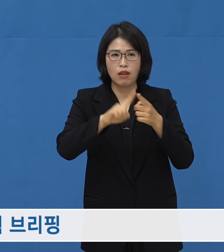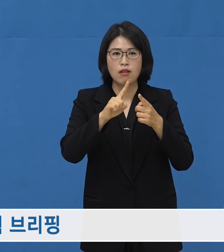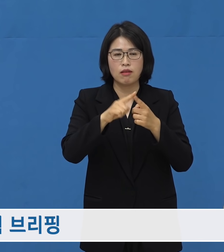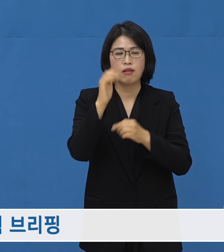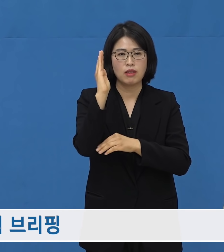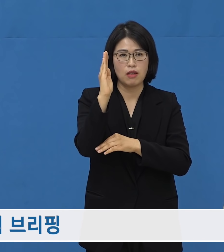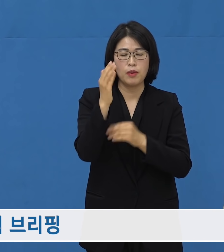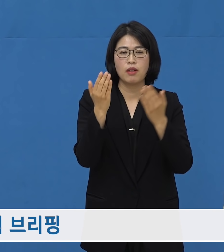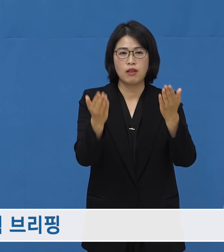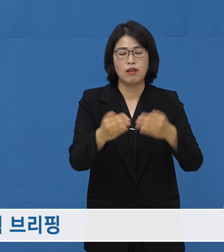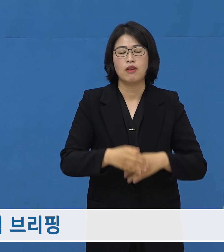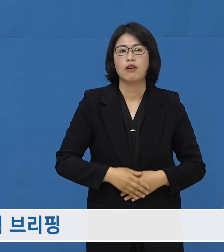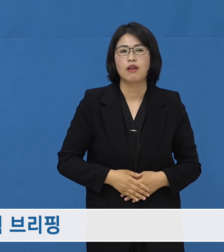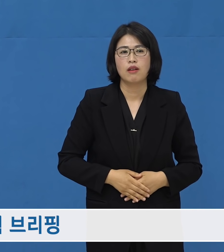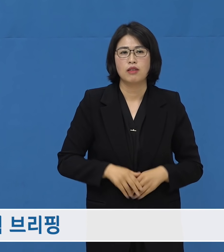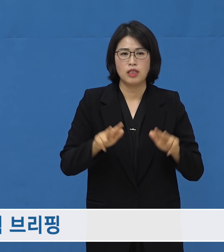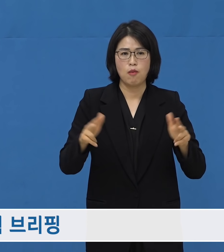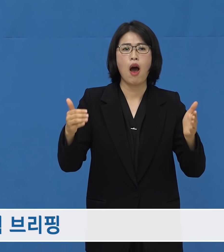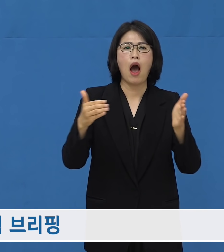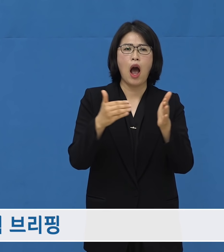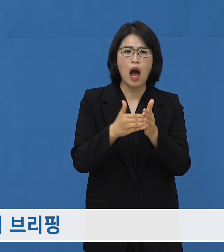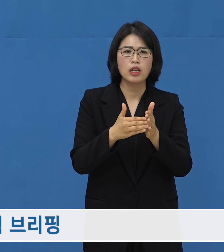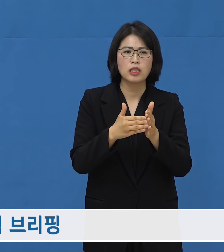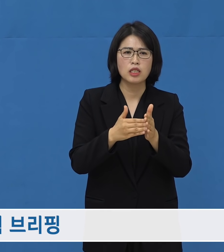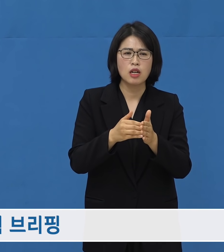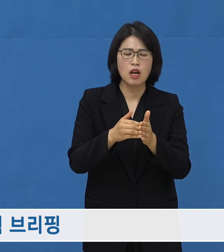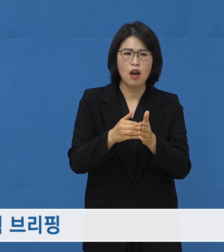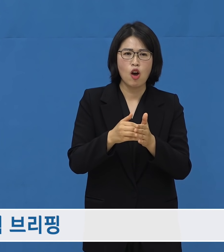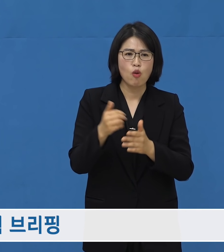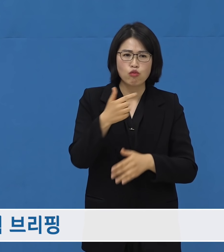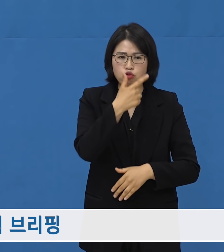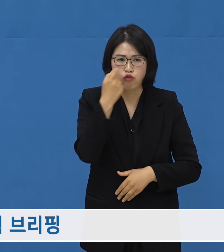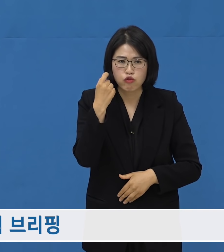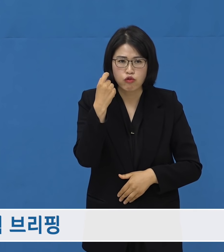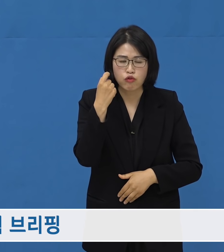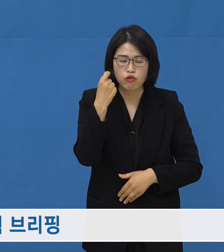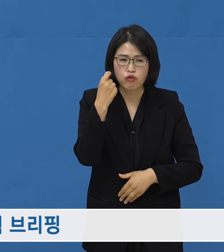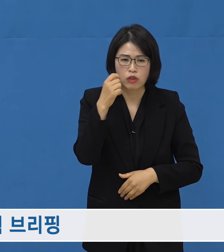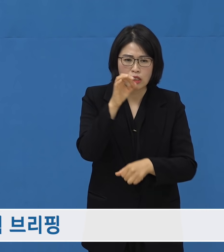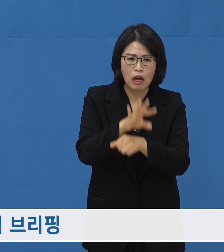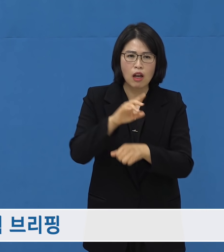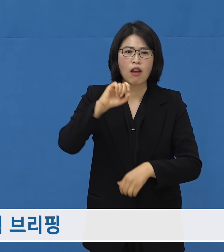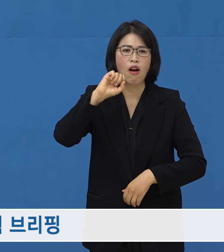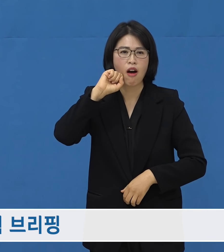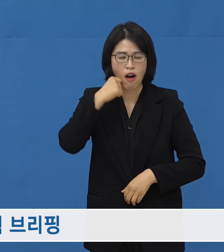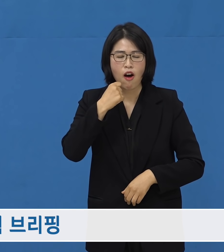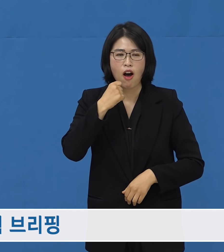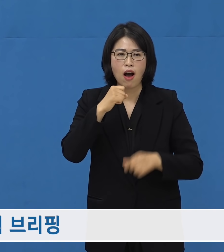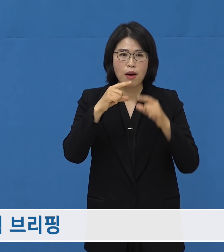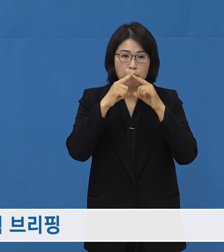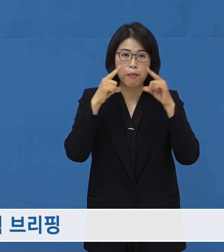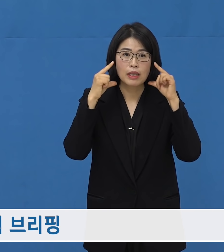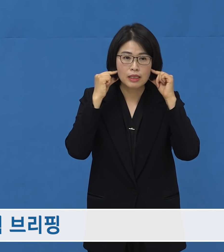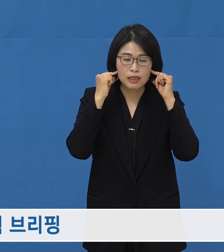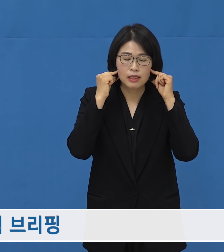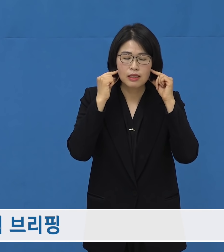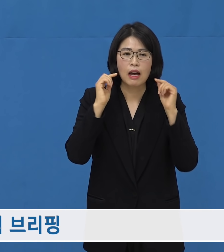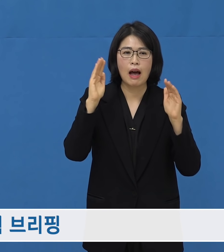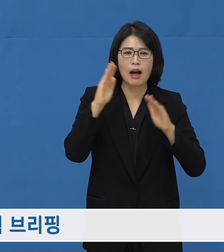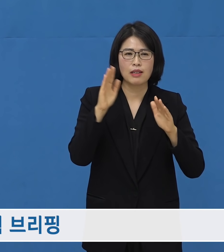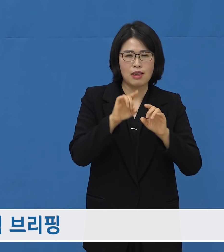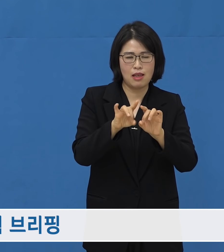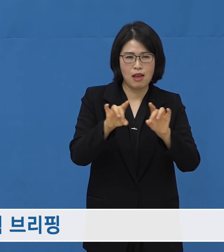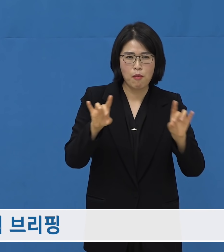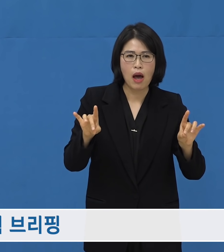말씀드리겠습니다. 그동안 품귀 현상으로 구하기 어려웠던 보건용 마스크를 학생당